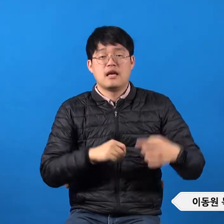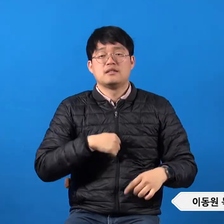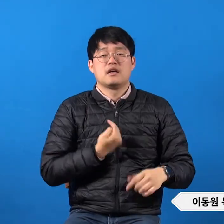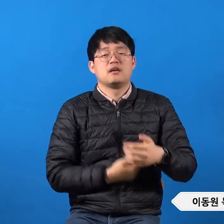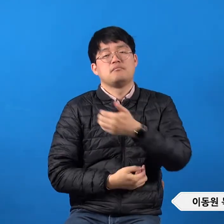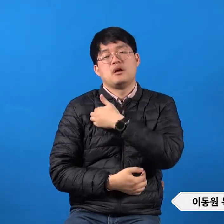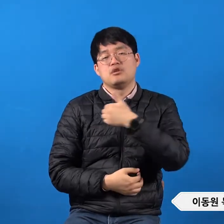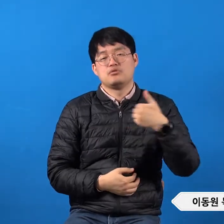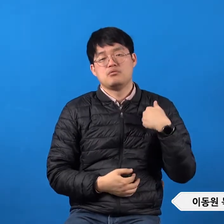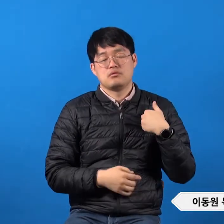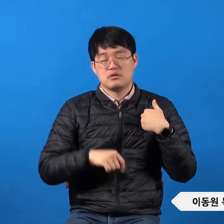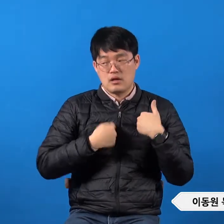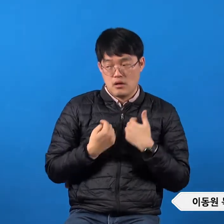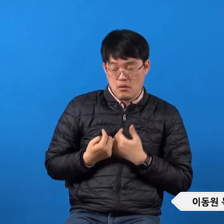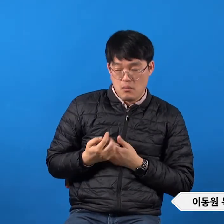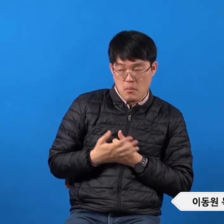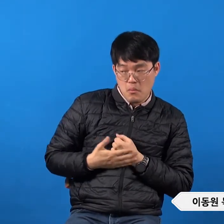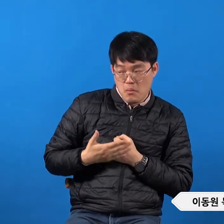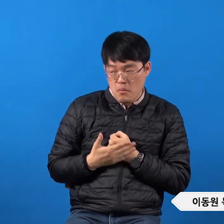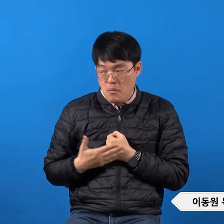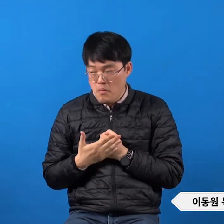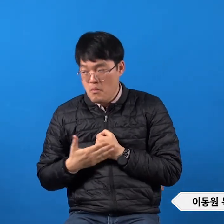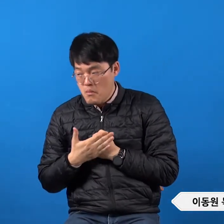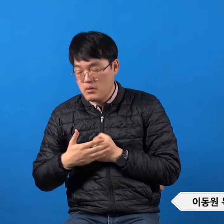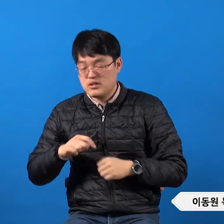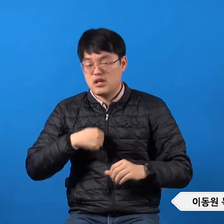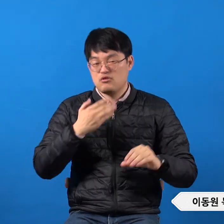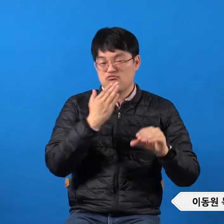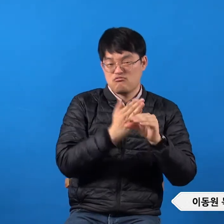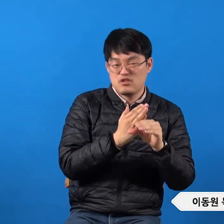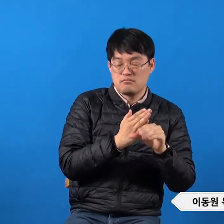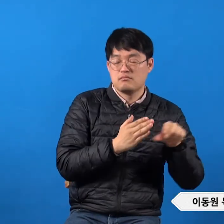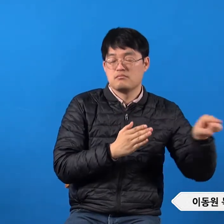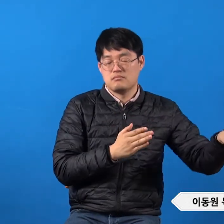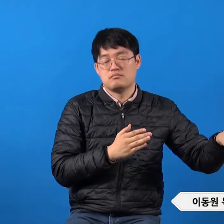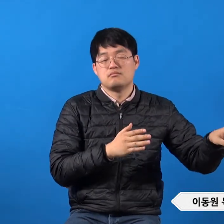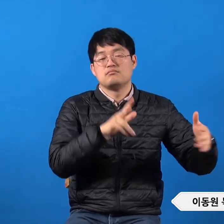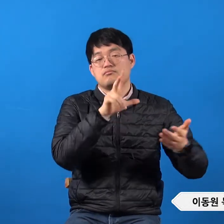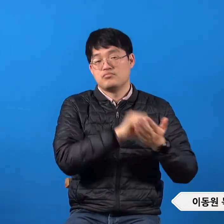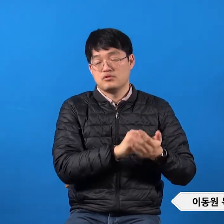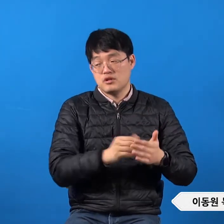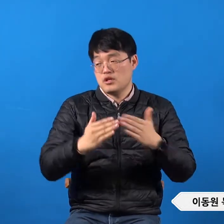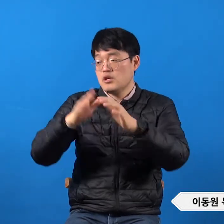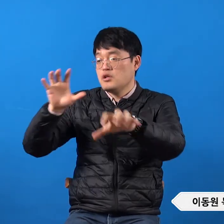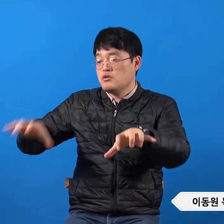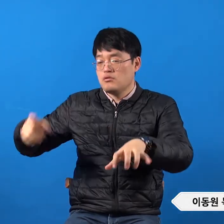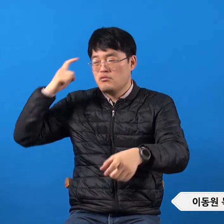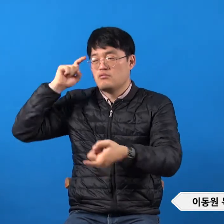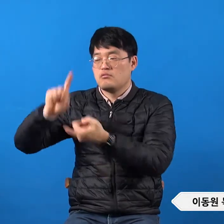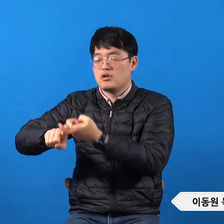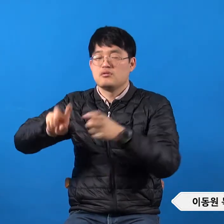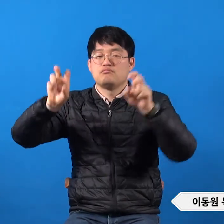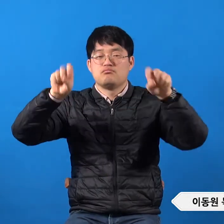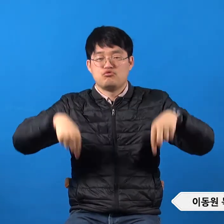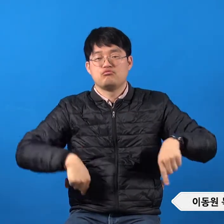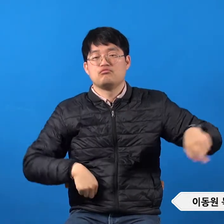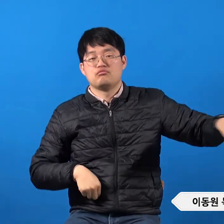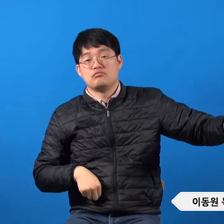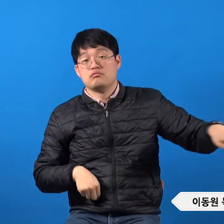철저하게 자기 만족, 자기 보호입니다. 이기심이죠. 이 사람에게 이웃은 존재하지